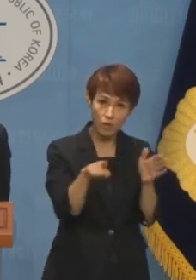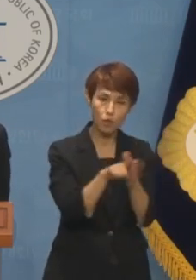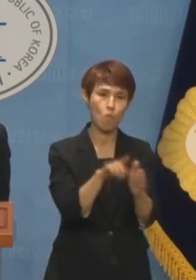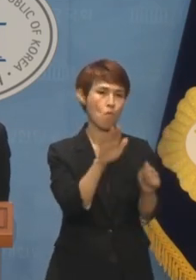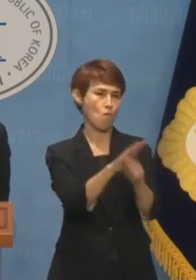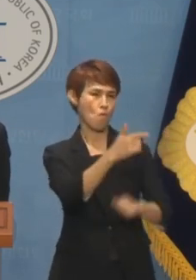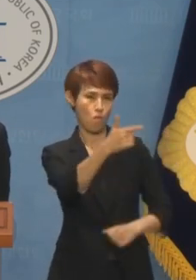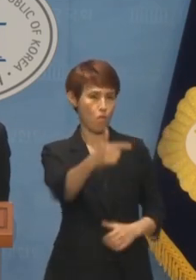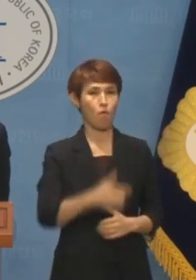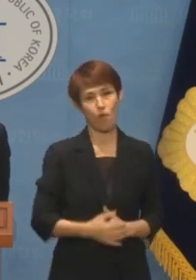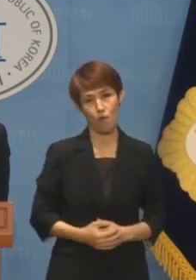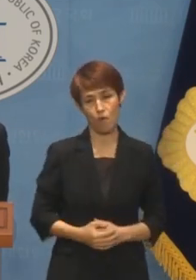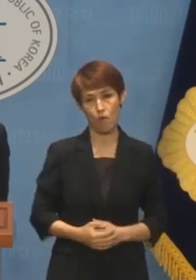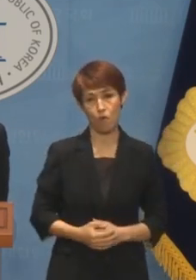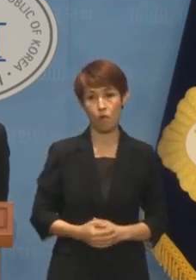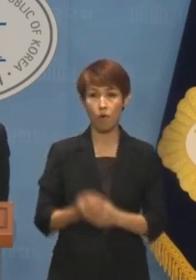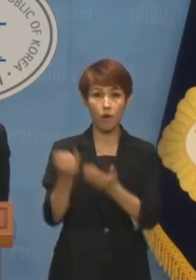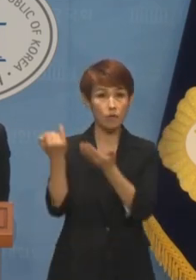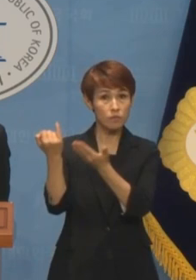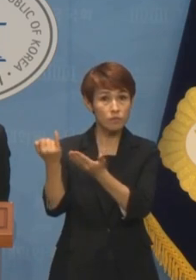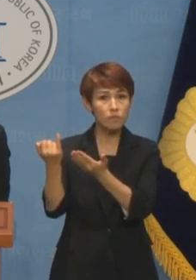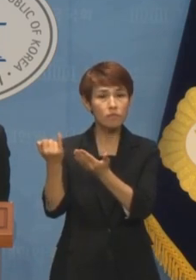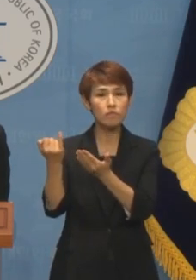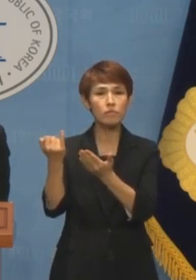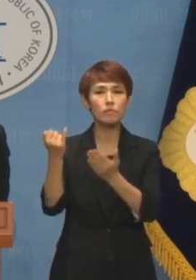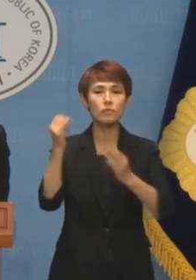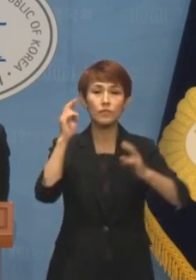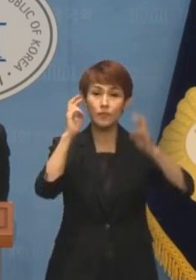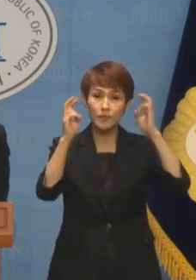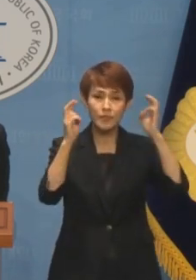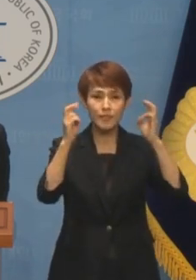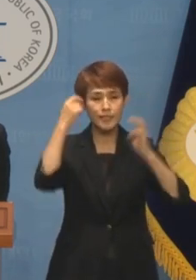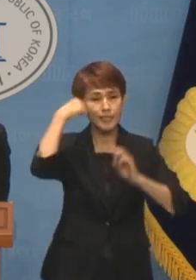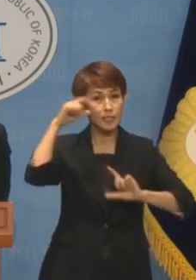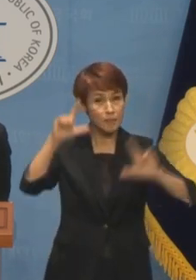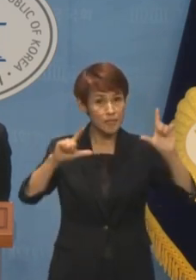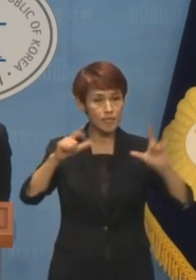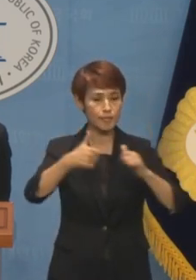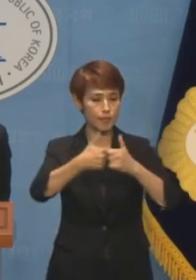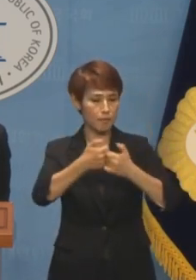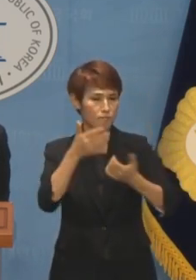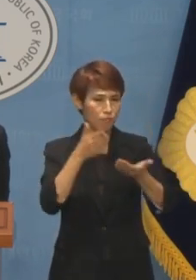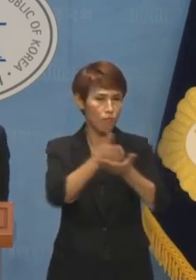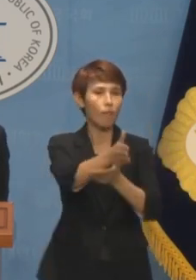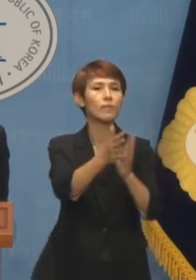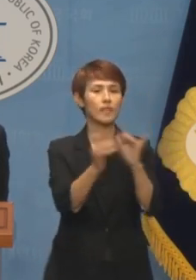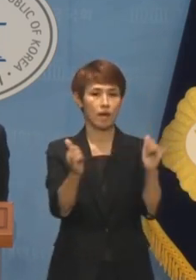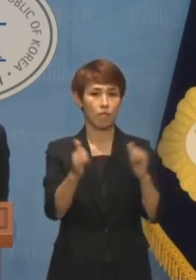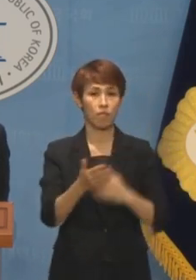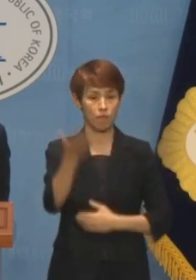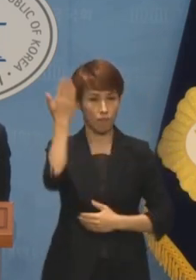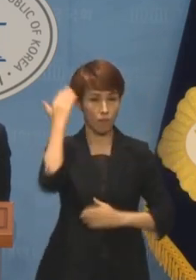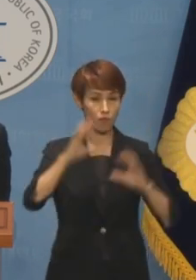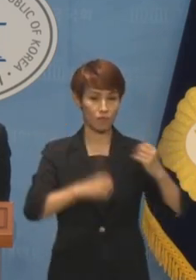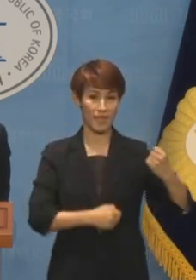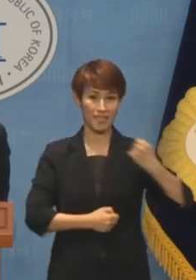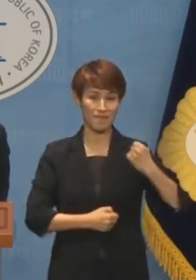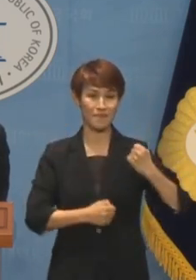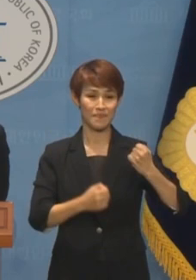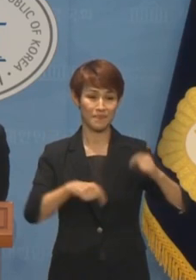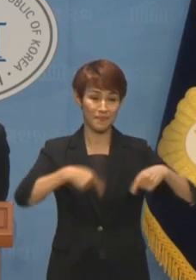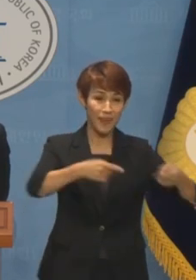믿습니다. 특히 허은하 후보님은 기업 이미지 컨설팅 전문가로서 이미 국민의힘 시절에 성공적으로 당의 이미지를